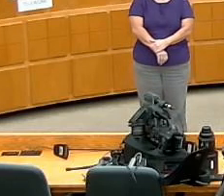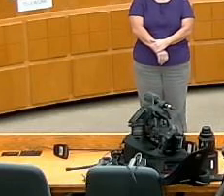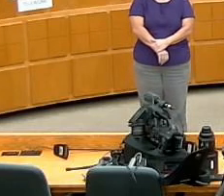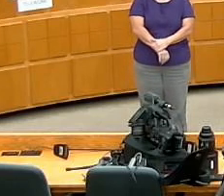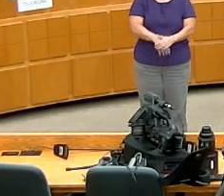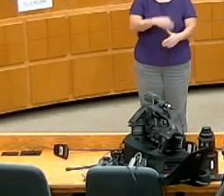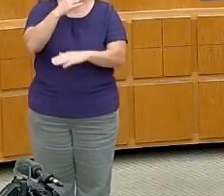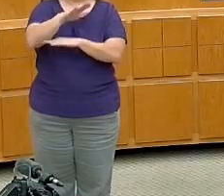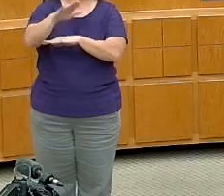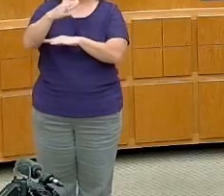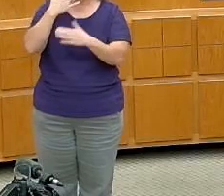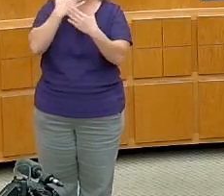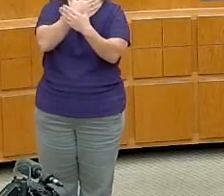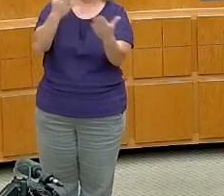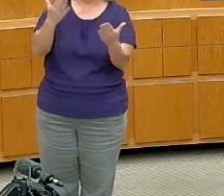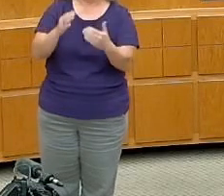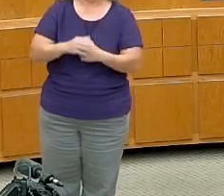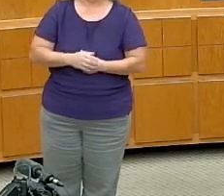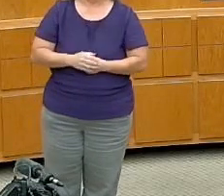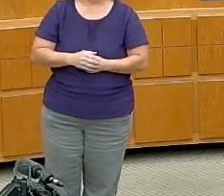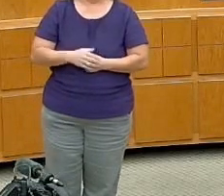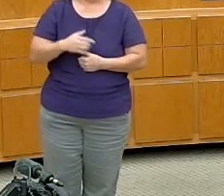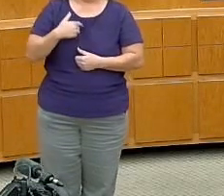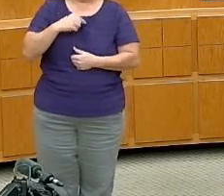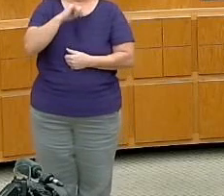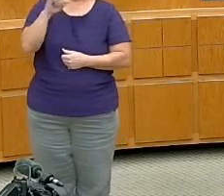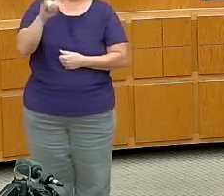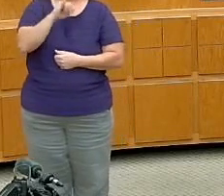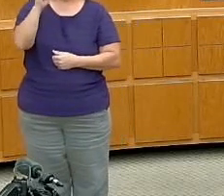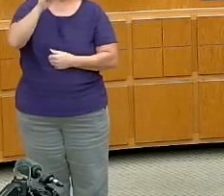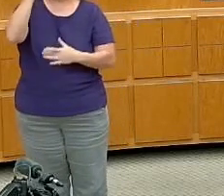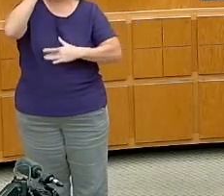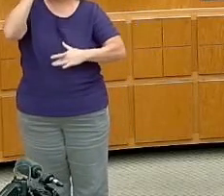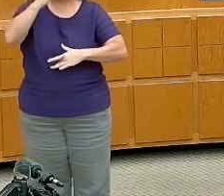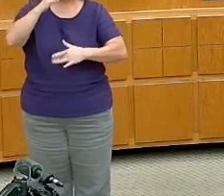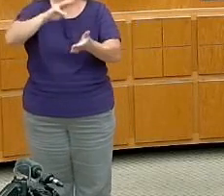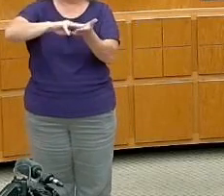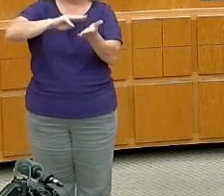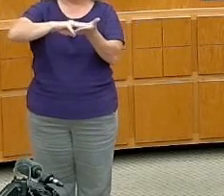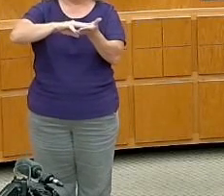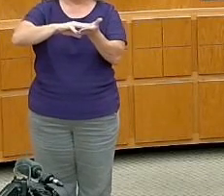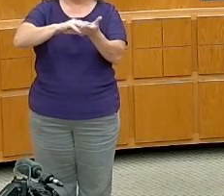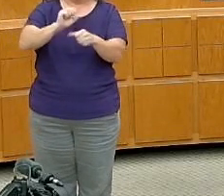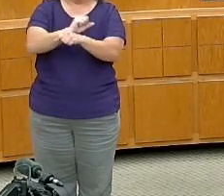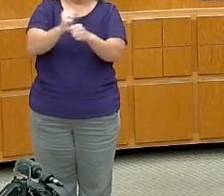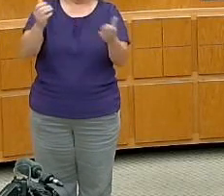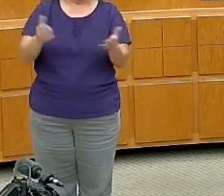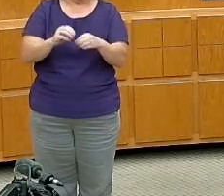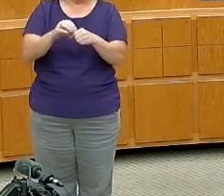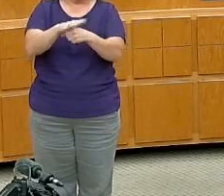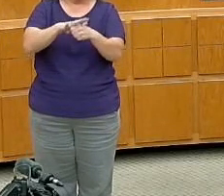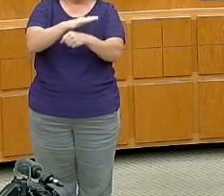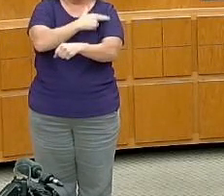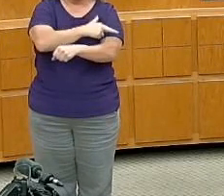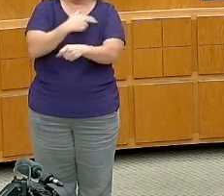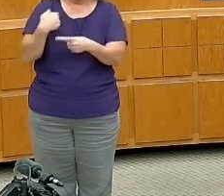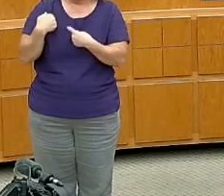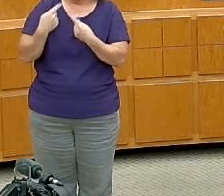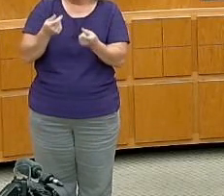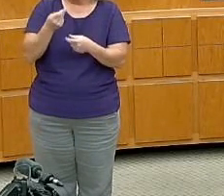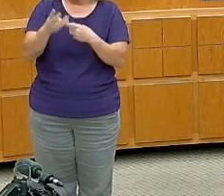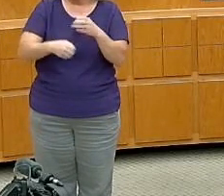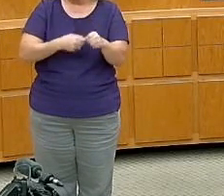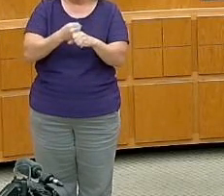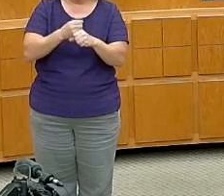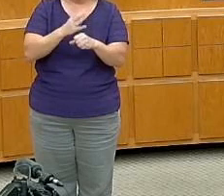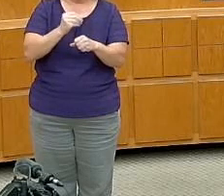Good afternoon. Thank you, everyone. I'm an infectious disease physician practicing in the local hospitals for the last few years and also